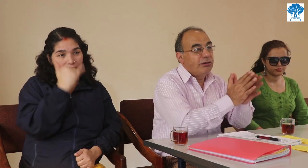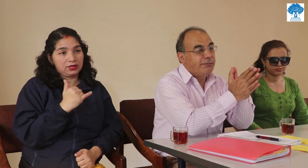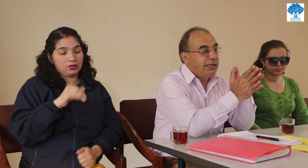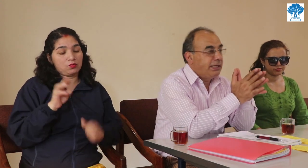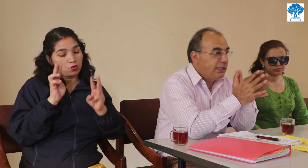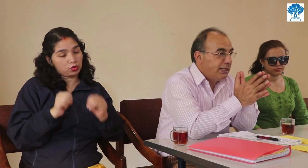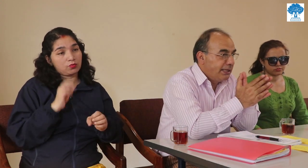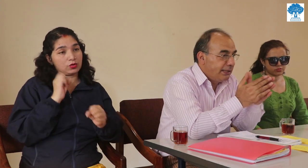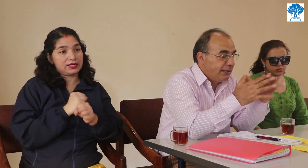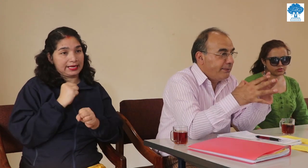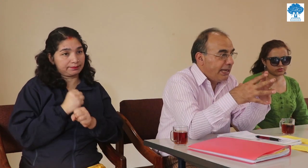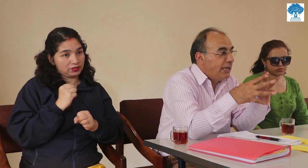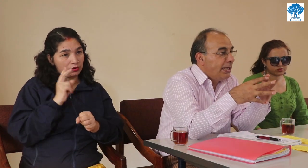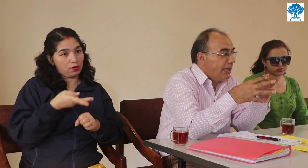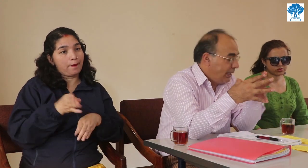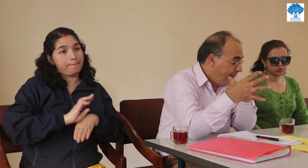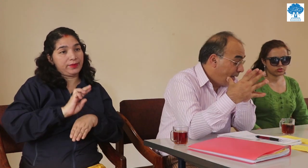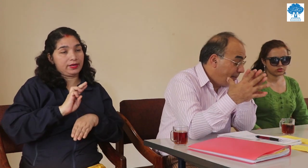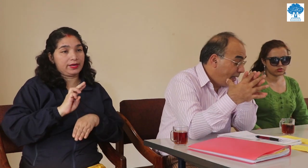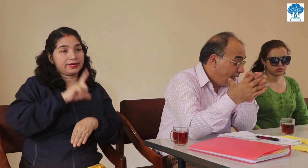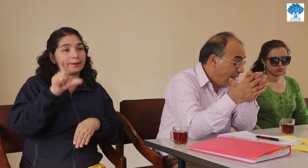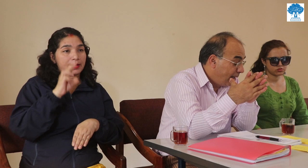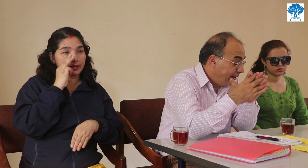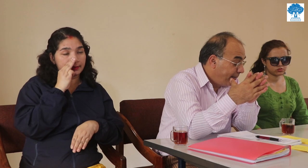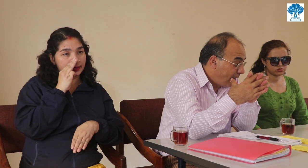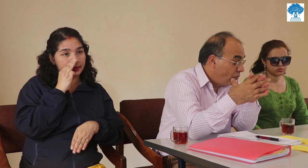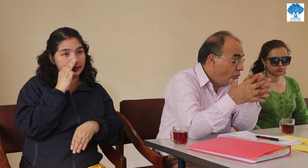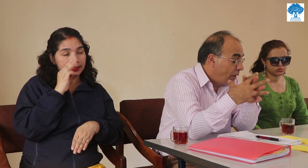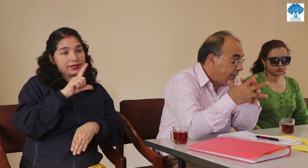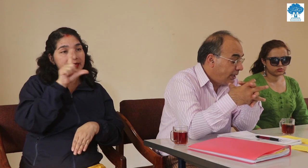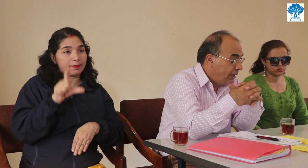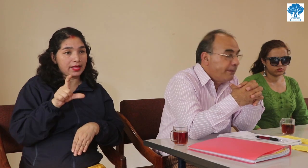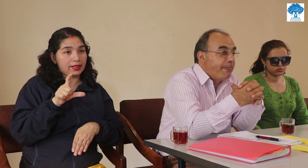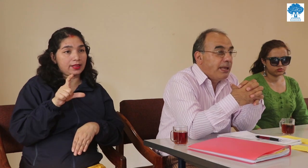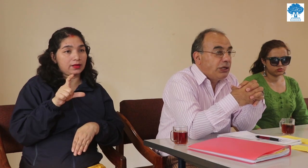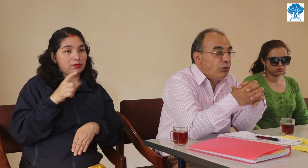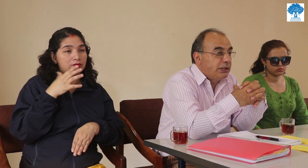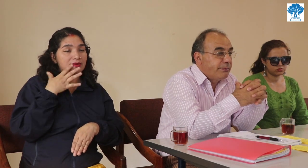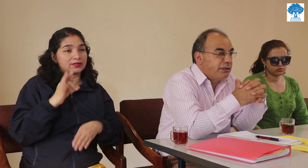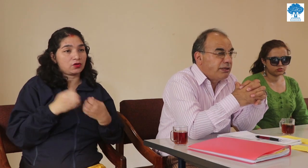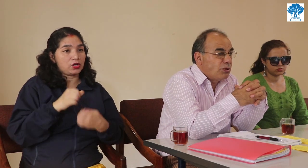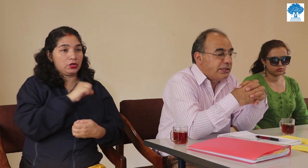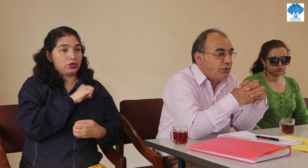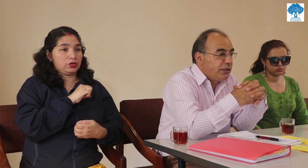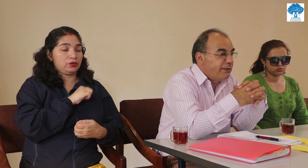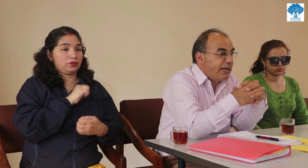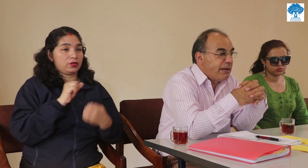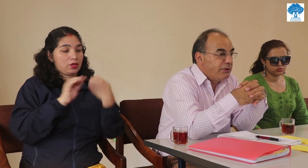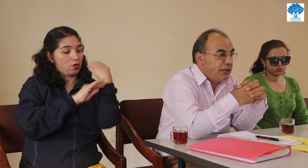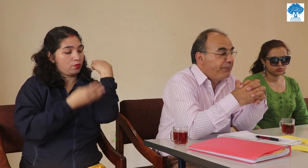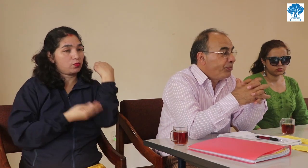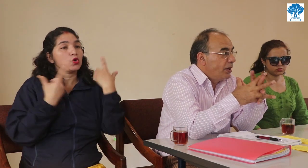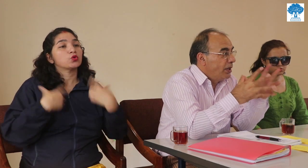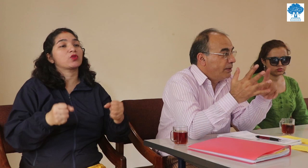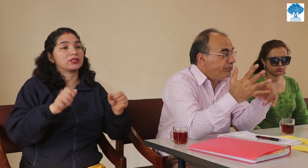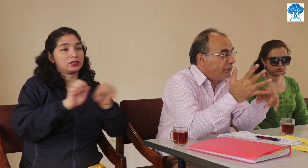महत्त्वपूर्ण कदम चाहिँ त्यति बेला नेपालमा, नेपालको खास गरी यो तथा प्रजनन स्वास्थ्यको क्षेत्रमा काम